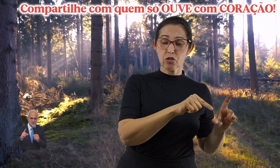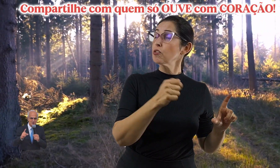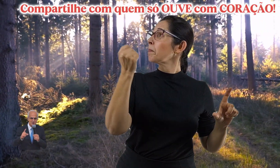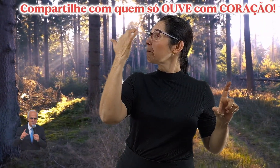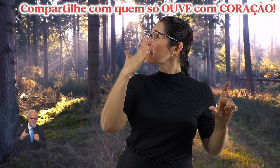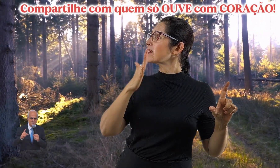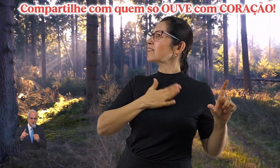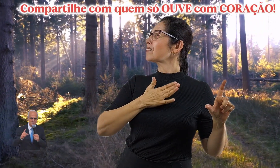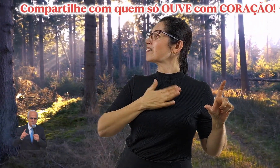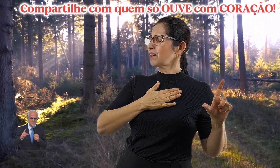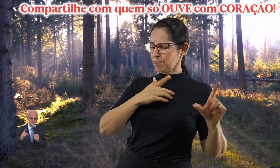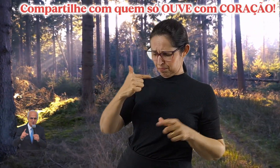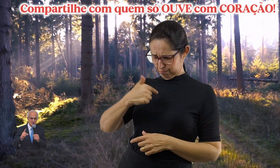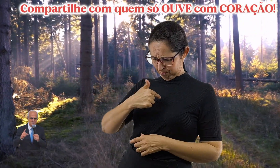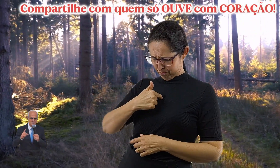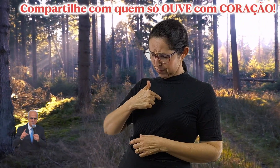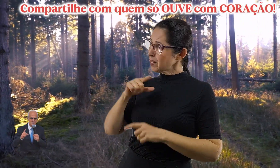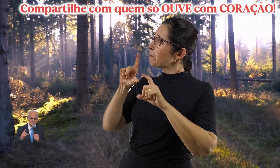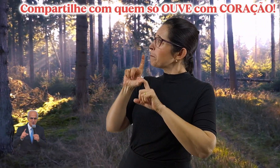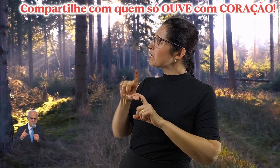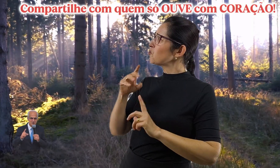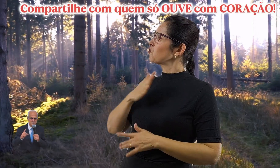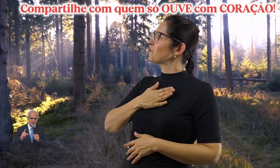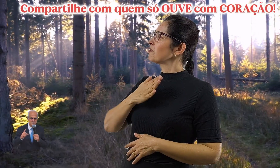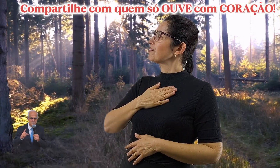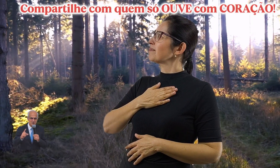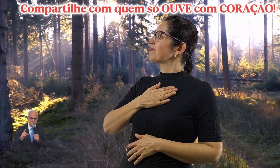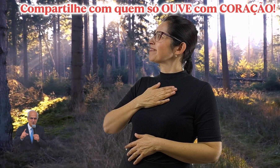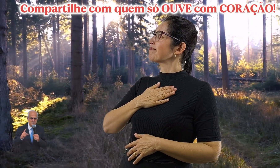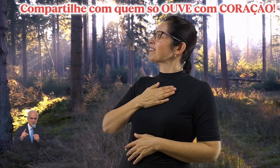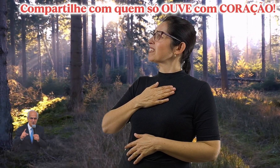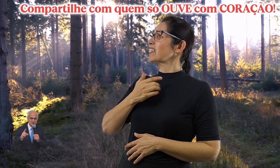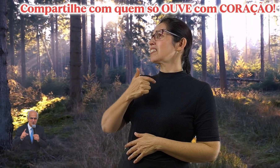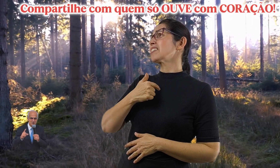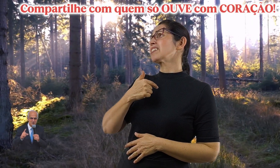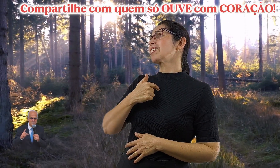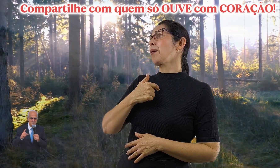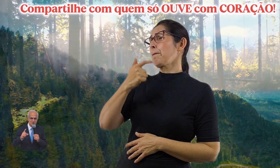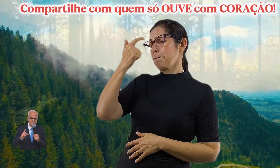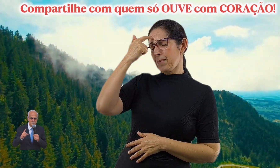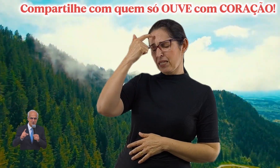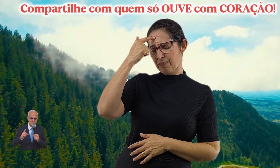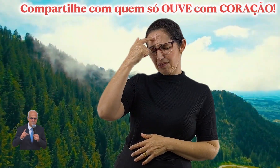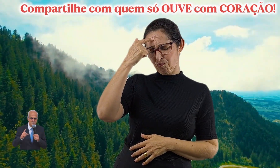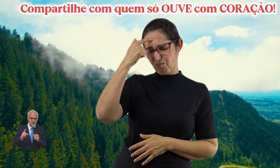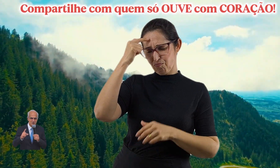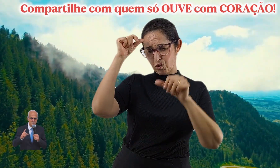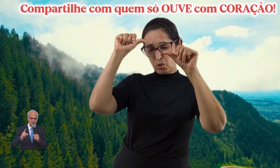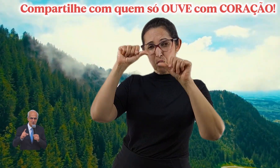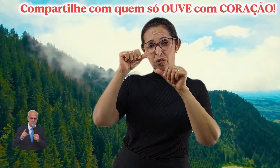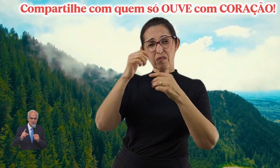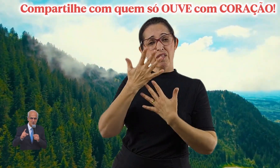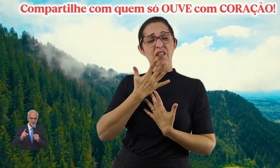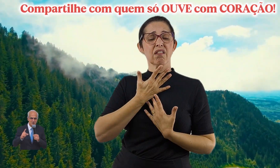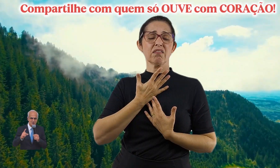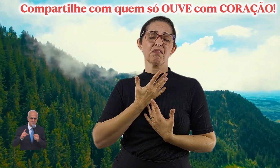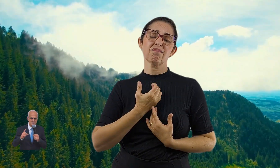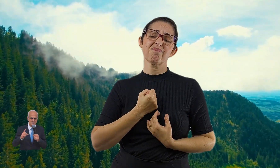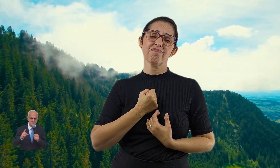Depende de mim. Então, sonda a mim. E tira, Senhor, o pensamento que entrou na sua vida? O desânimo,